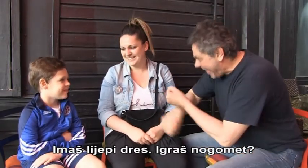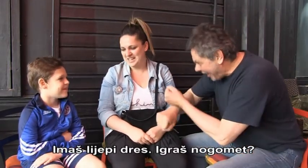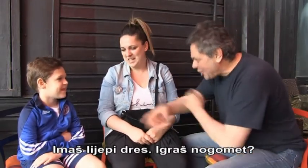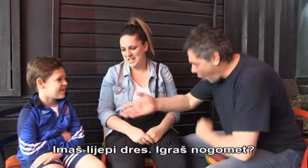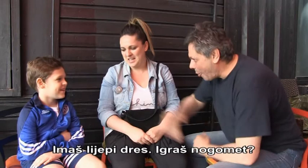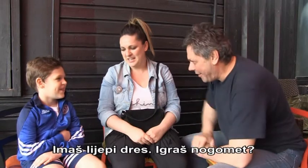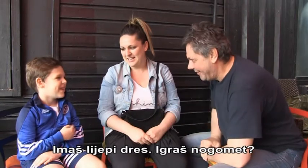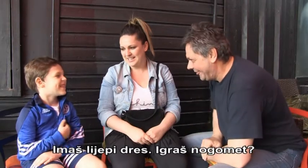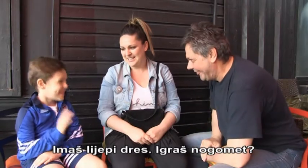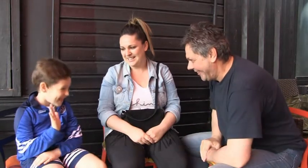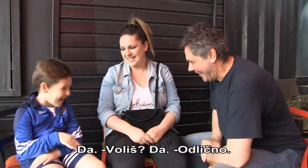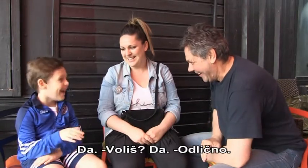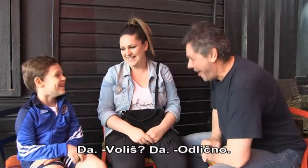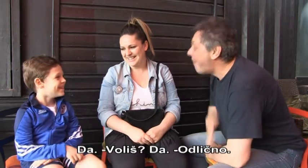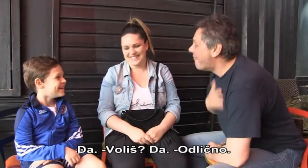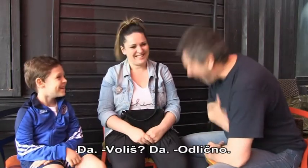Igraš nogom? Voliš?